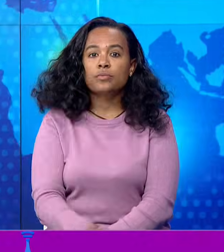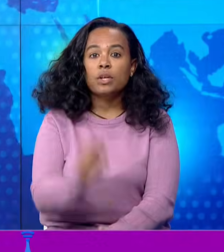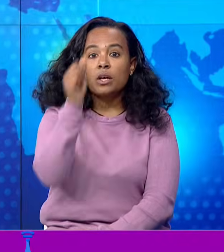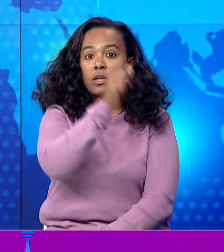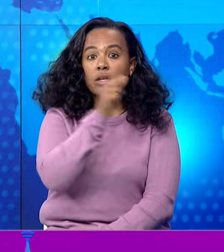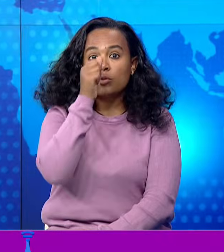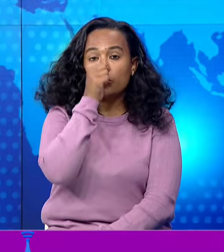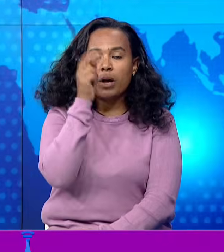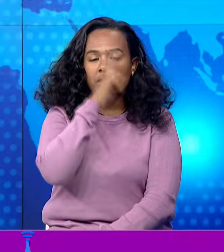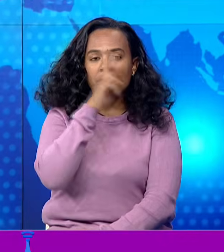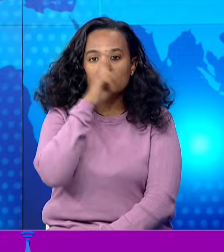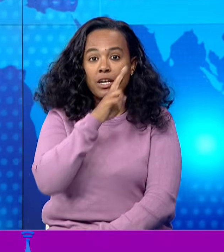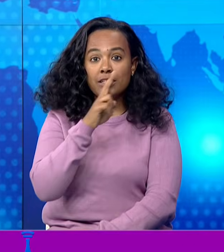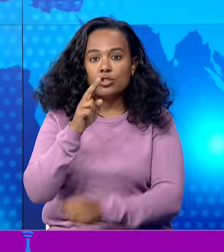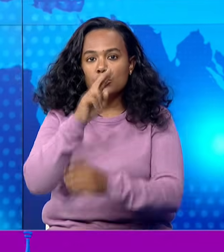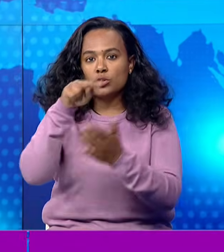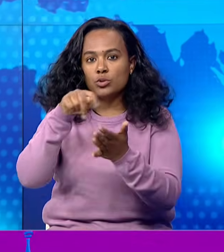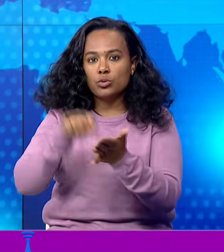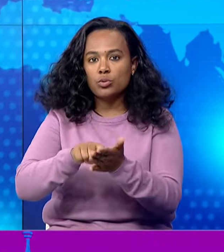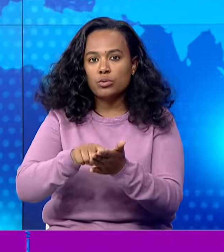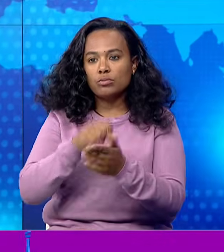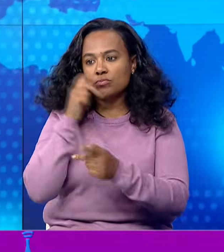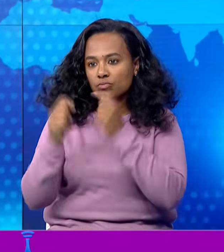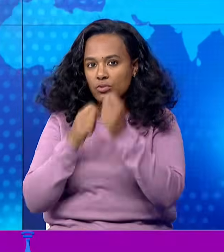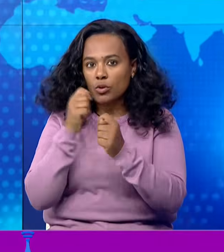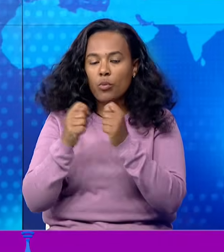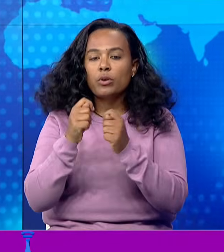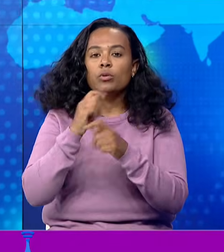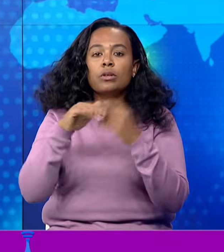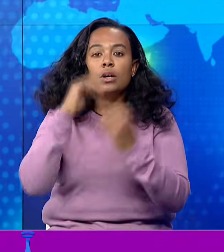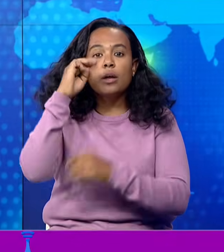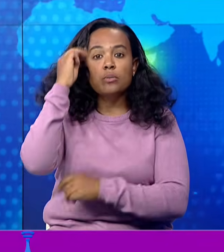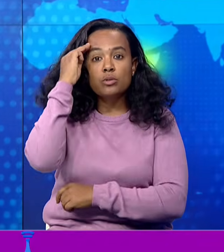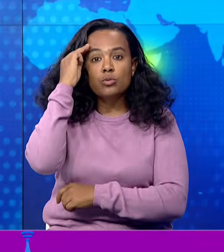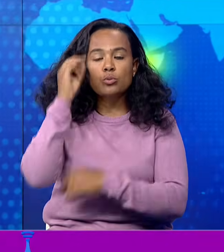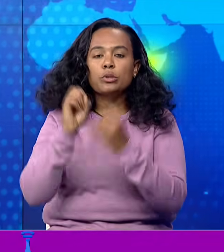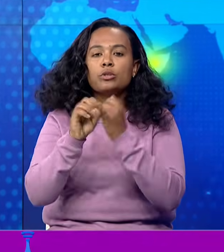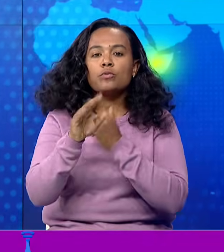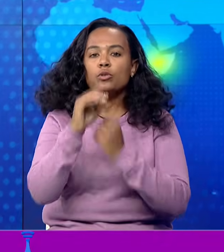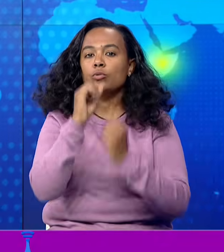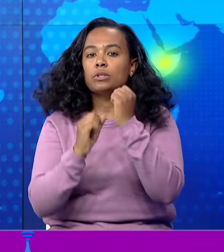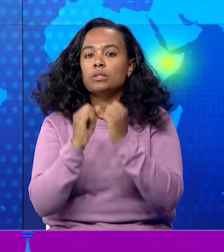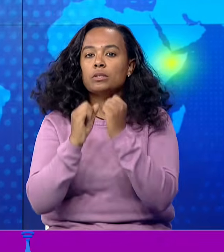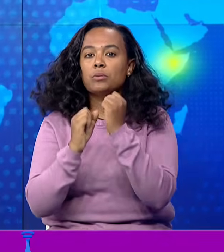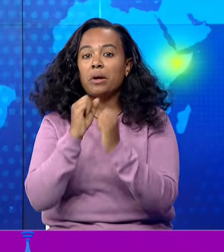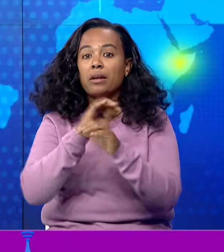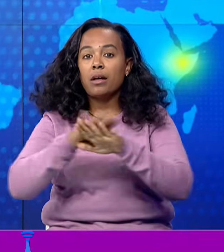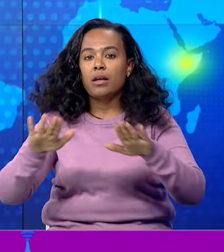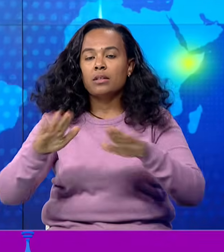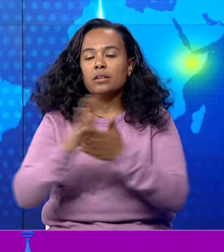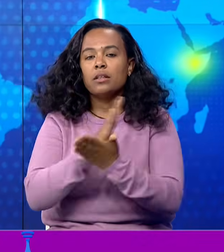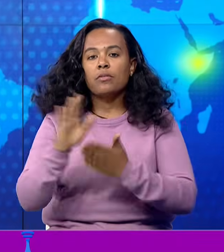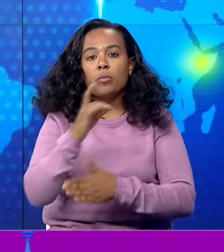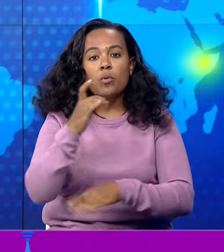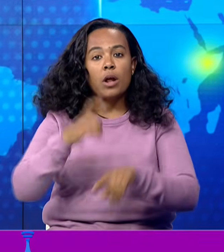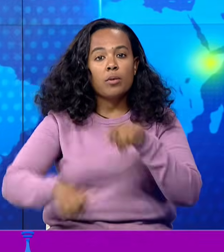የኢትዮጵያ አርቲፊሻል ኢንተለጀንስ ኢንስቲትዩትን ተዘዋውሮ የጎበኙት ጠቅላይ ሚኒስትር አብይ አህመድ በዘርፉ የውድድር ሜዳ ላይ ተሳታፊ መሆን